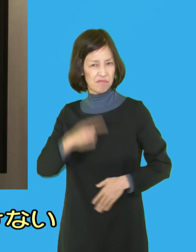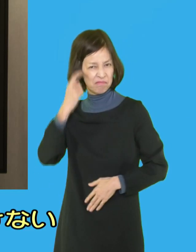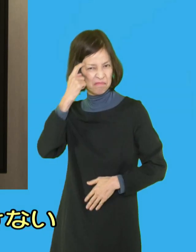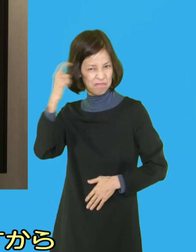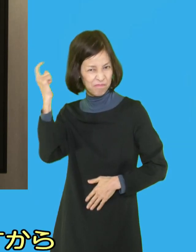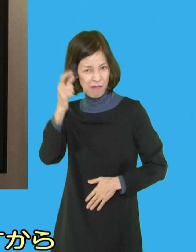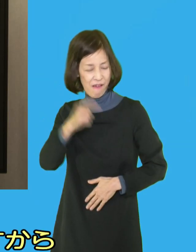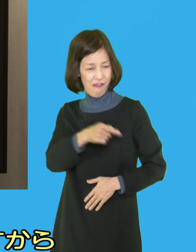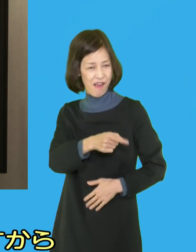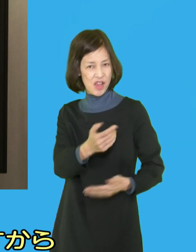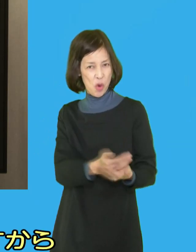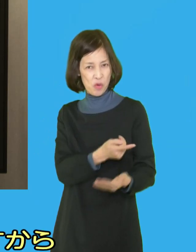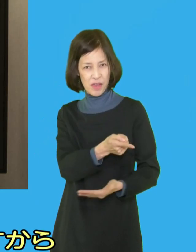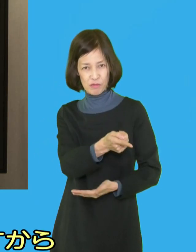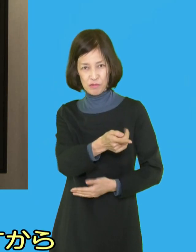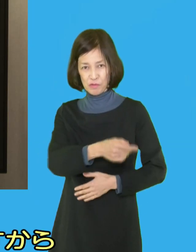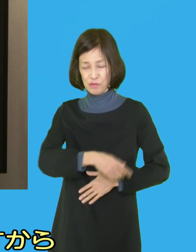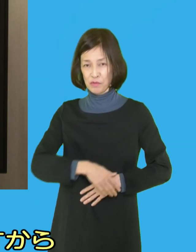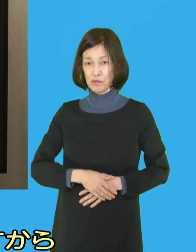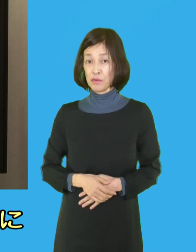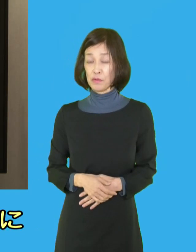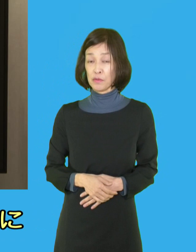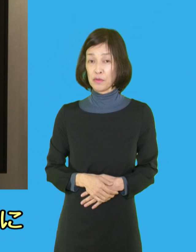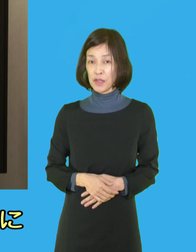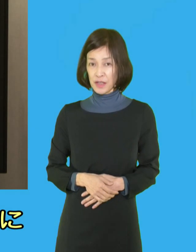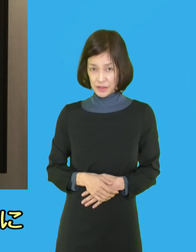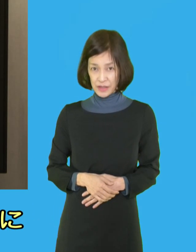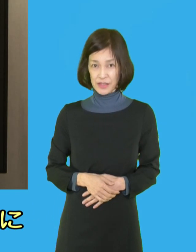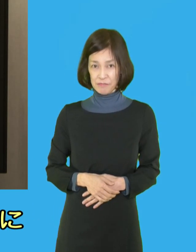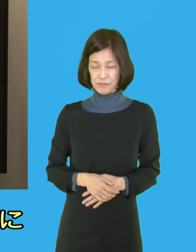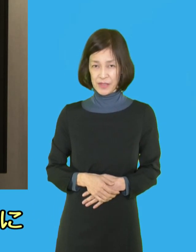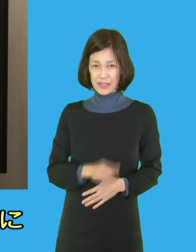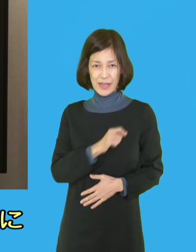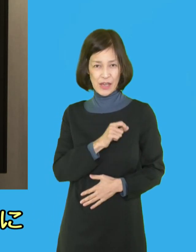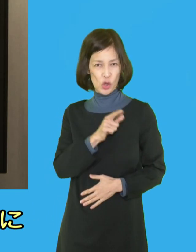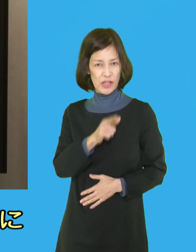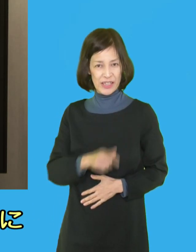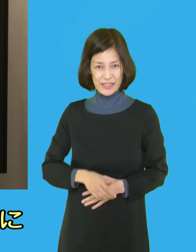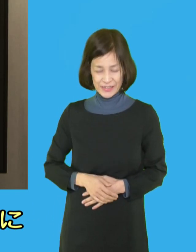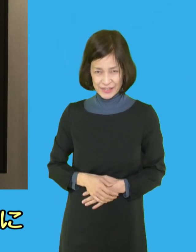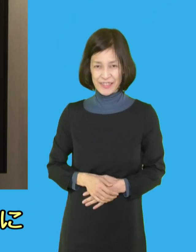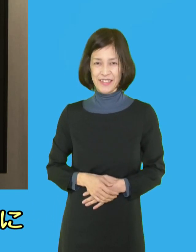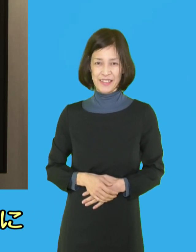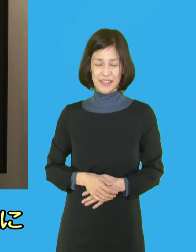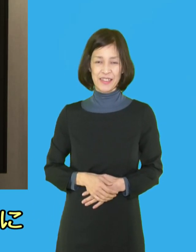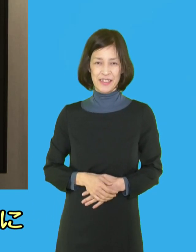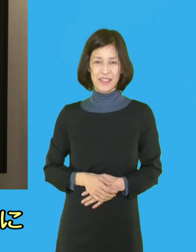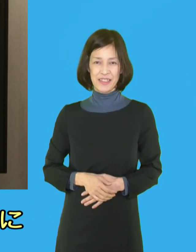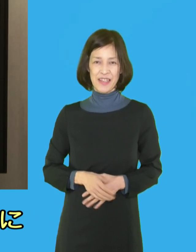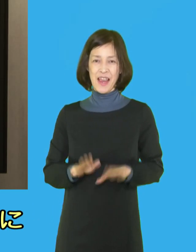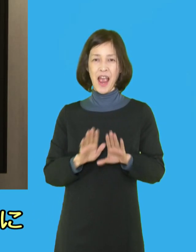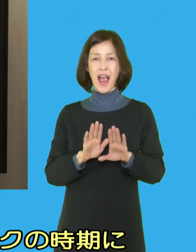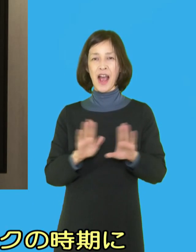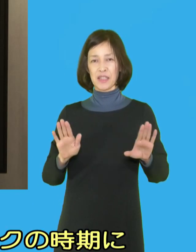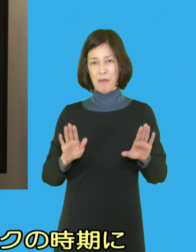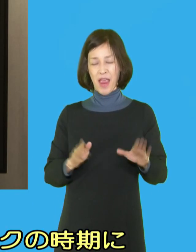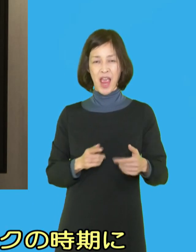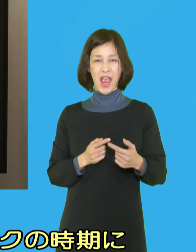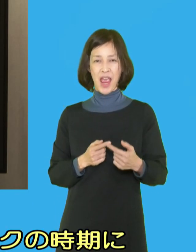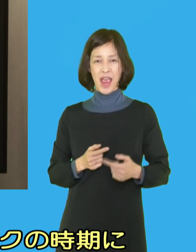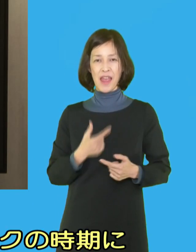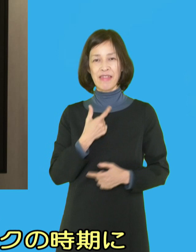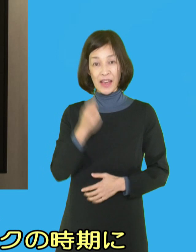えも根強い環境もありますから、これぜひですね、積極的に導入をしていって、まず